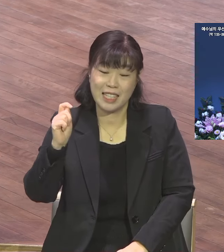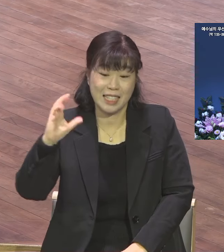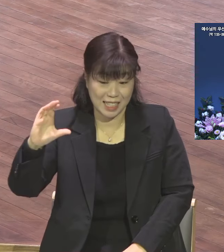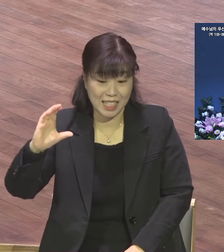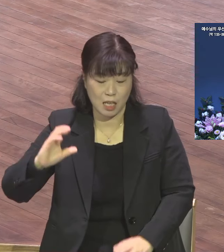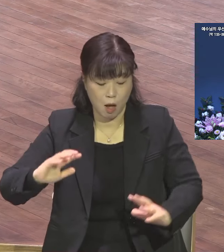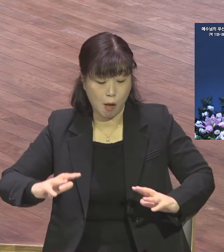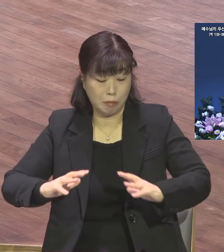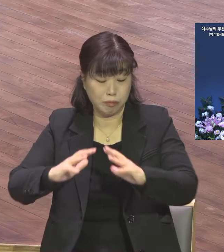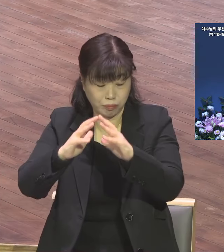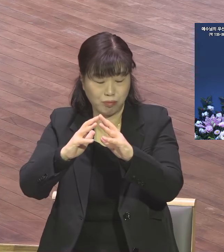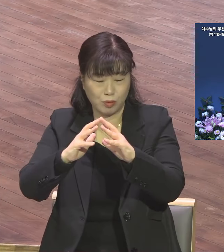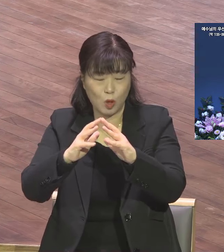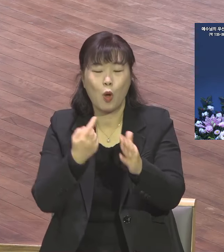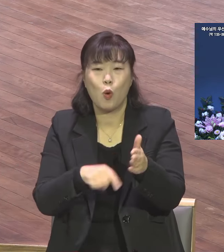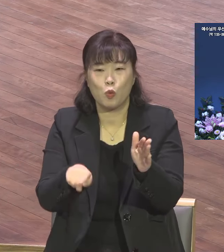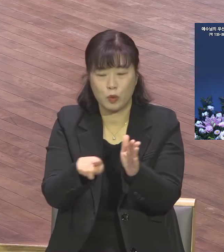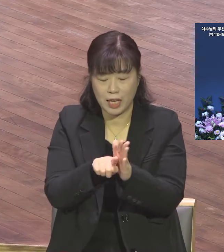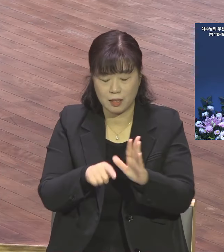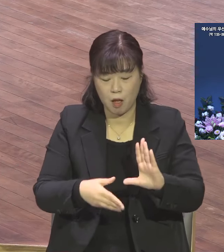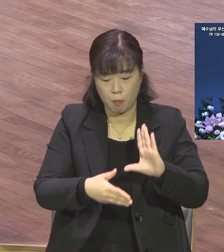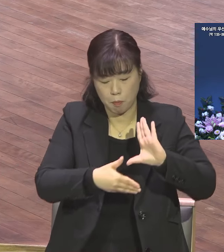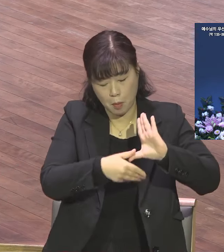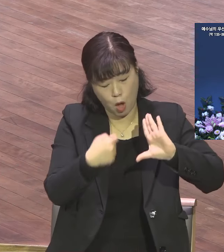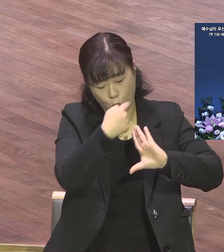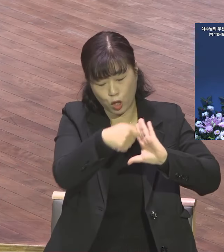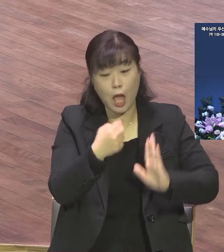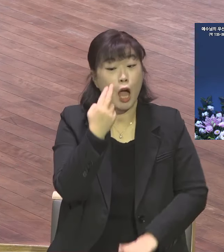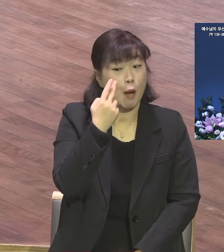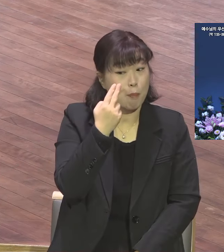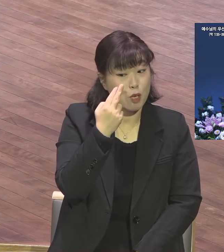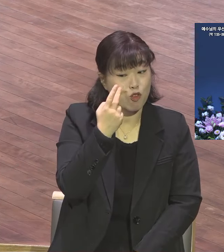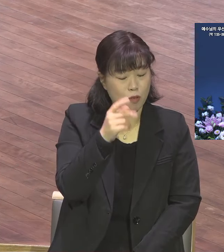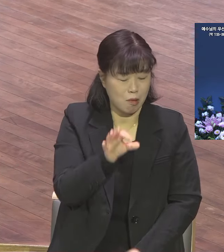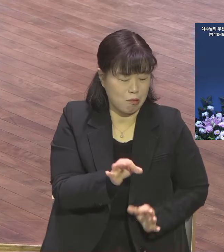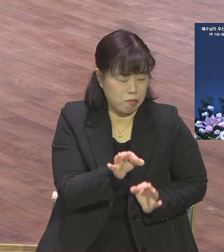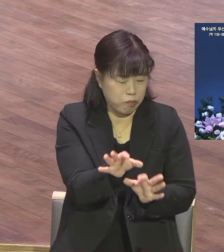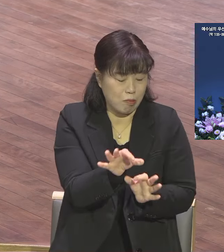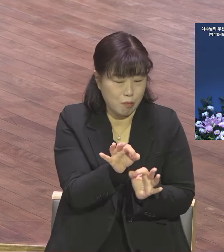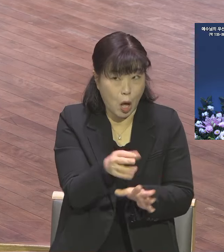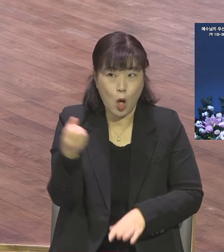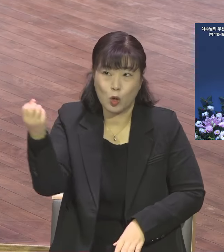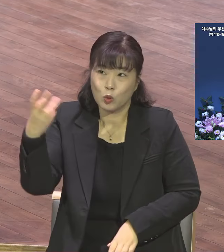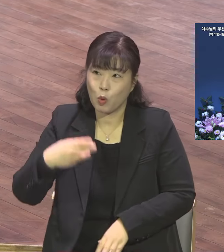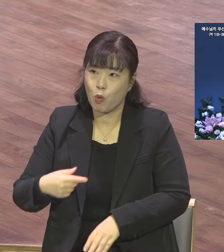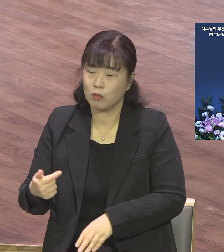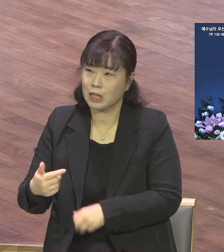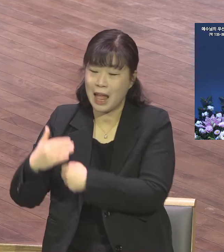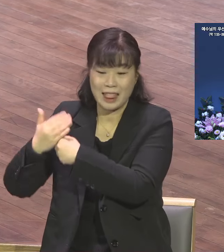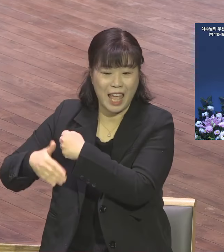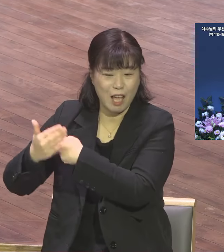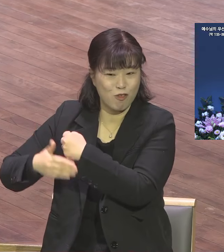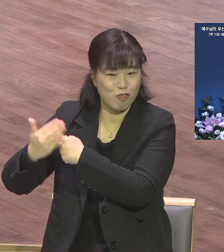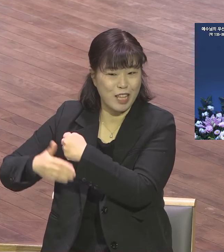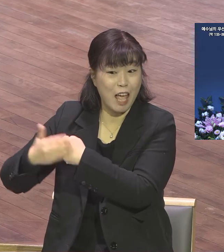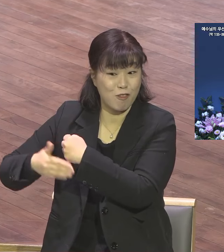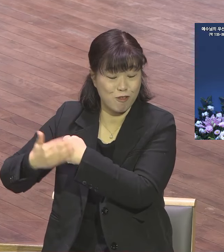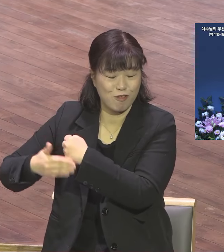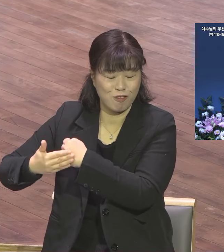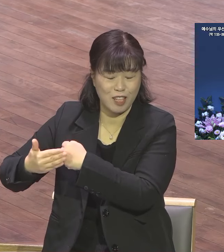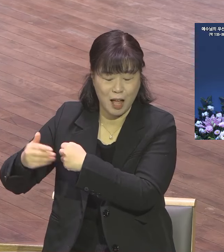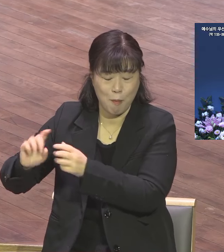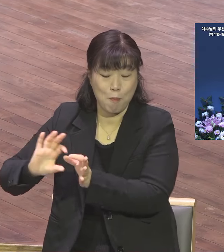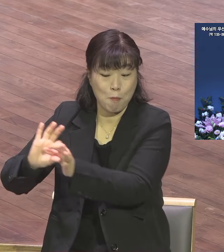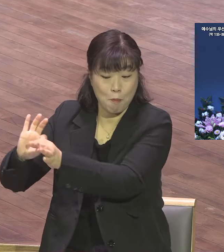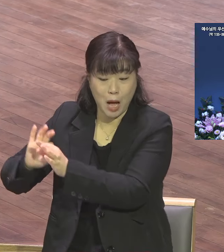대구 노예에서 몇 교회들을 헌신하고 그래서 아마 10몇억을 들여가지고 그걸 지었어요. 파나마에 RDC